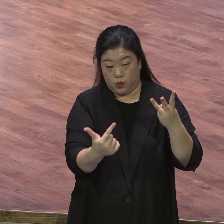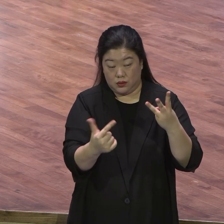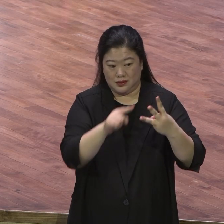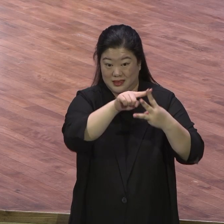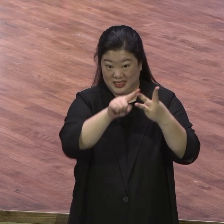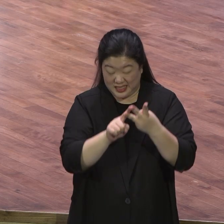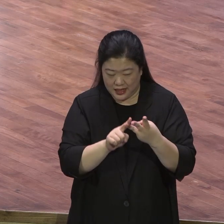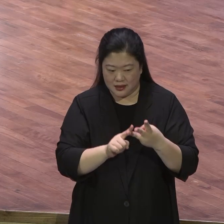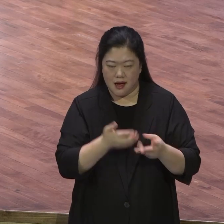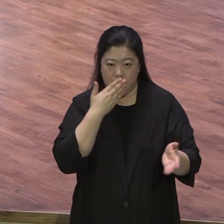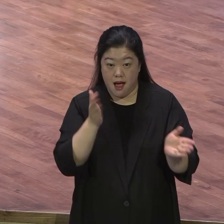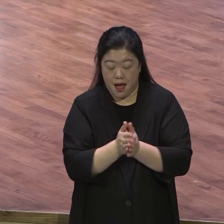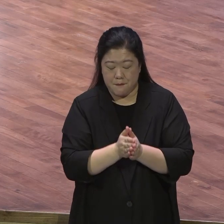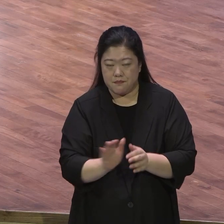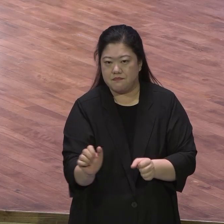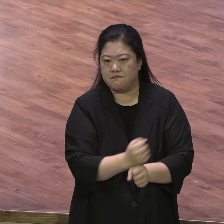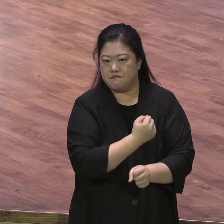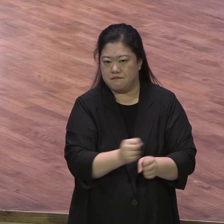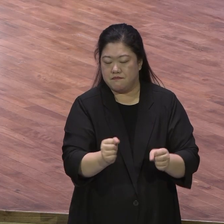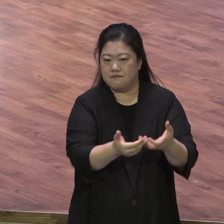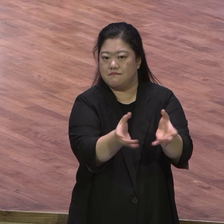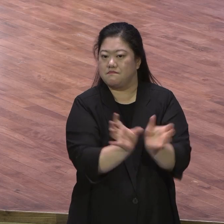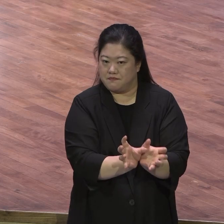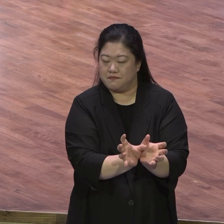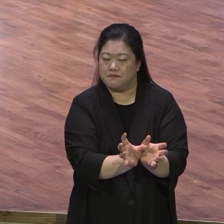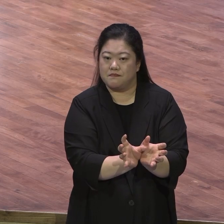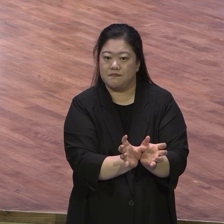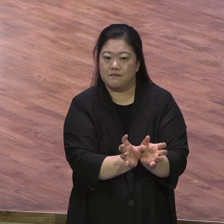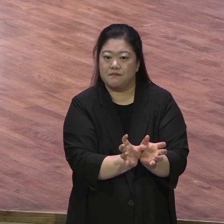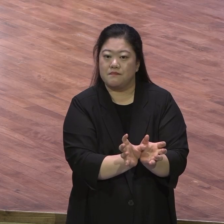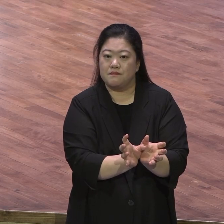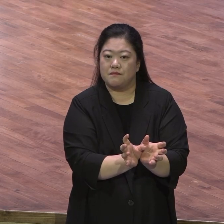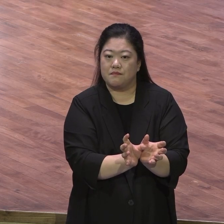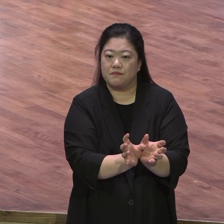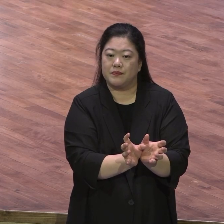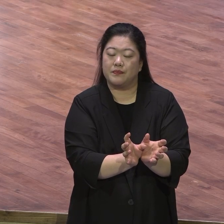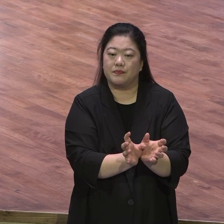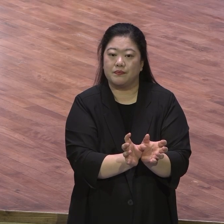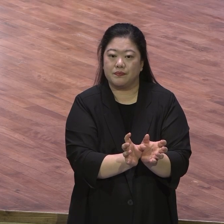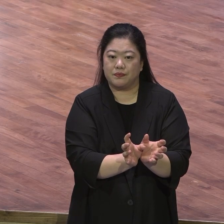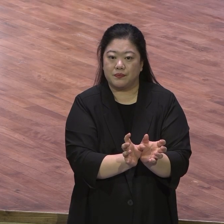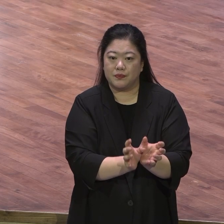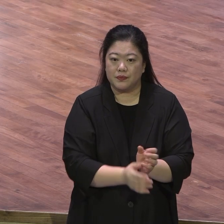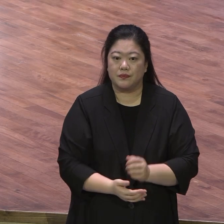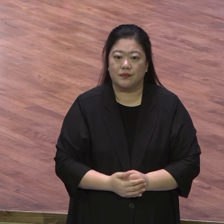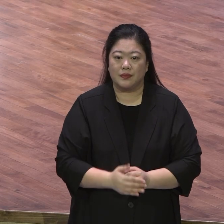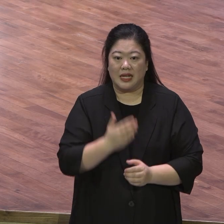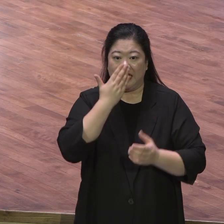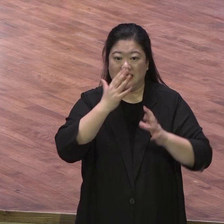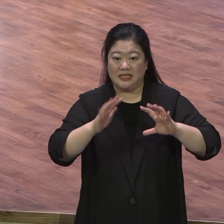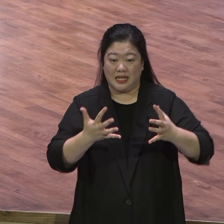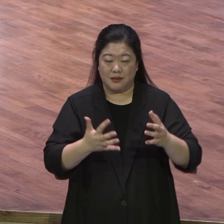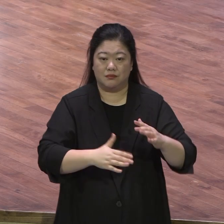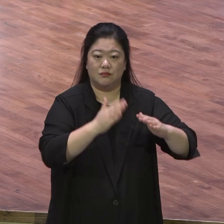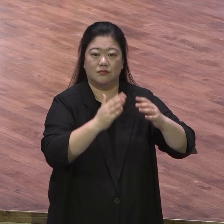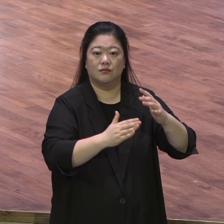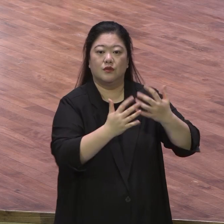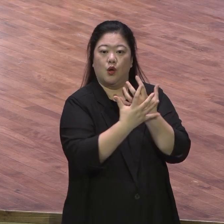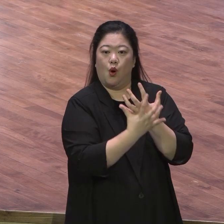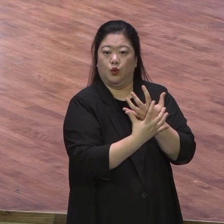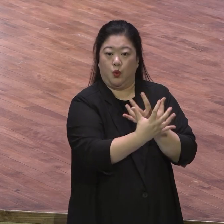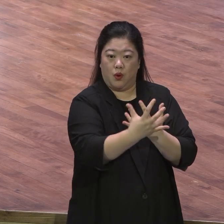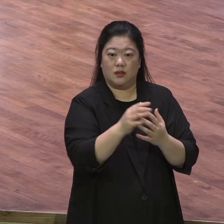벨레스의 아들 오니 당을 짓고 이스라엘 자손 총회에서 택함을 받은 자